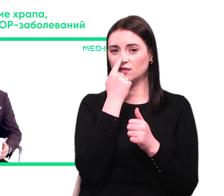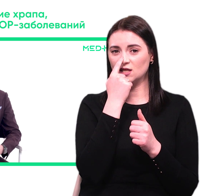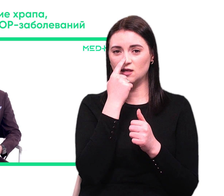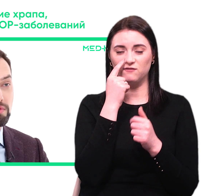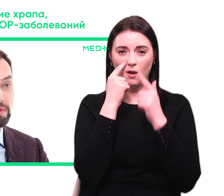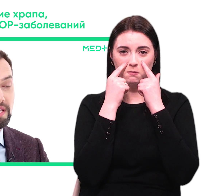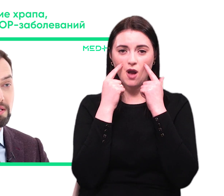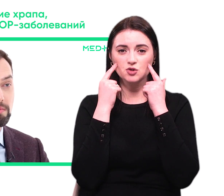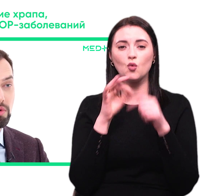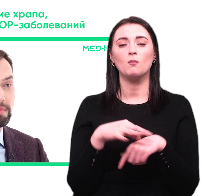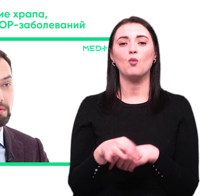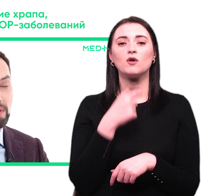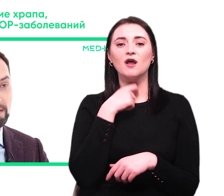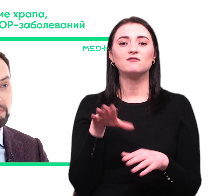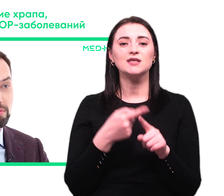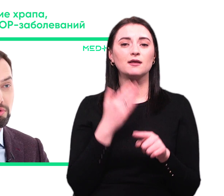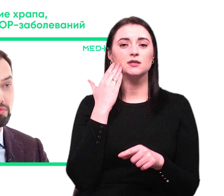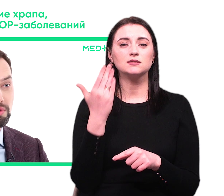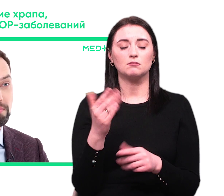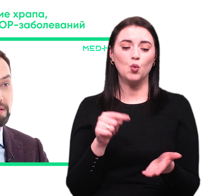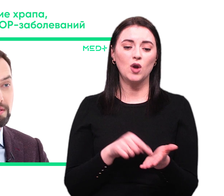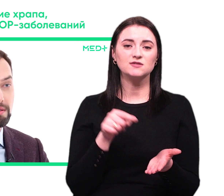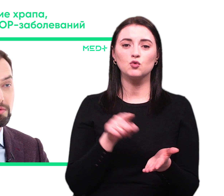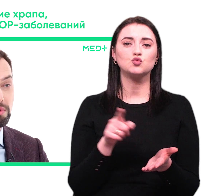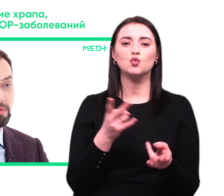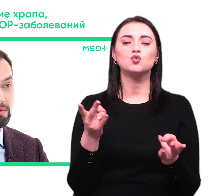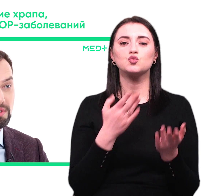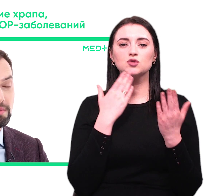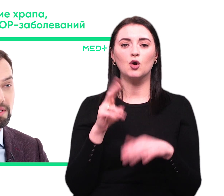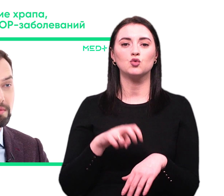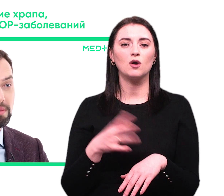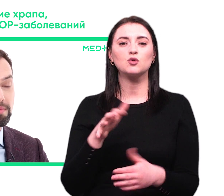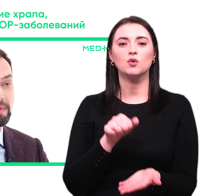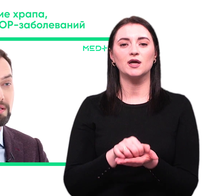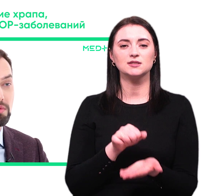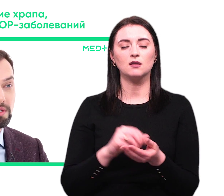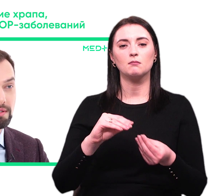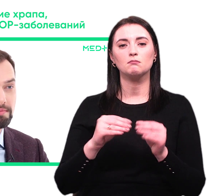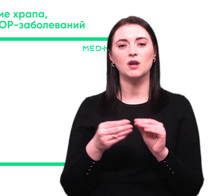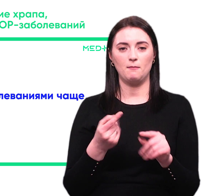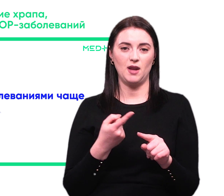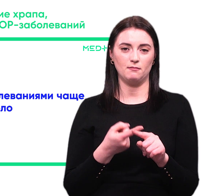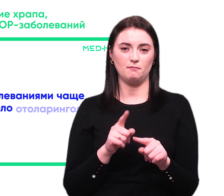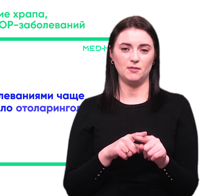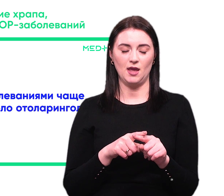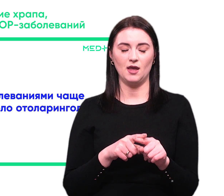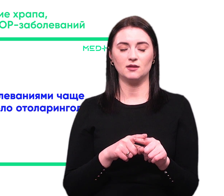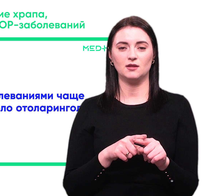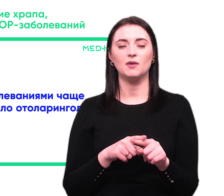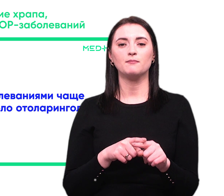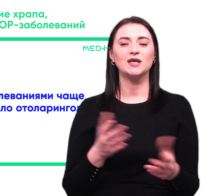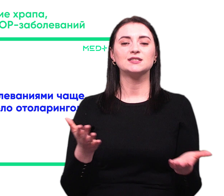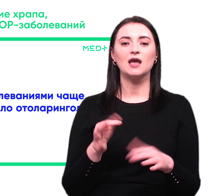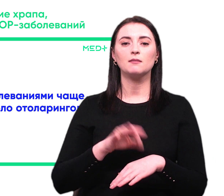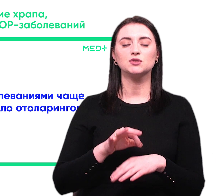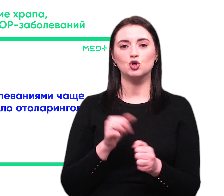горле. Все эти симптомы указывают на то, что нужно обратиться к доктору, который занимается проблемами этого органа. С какими заболеваниями